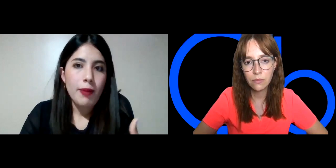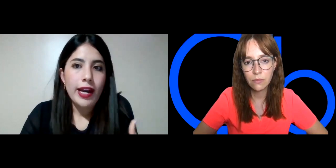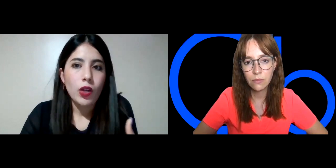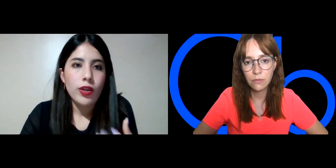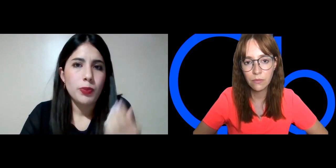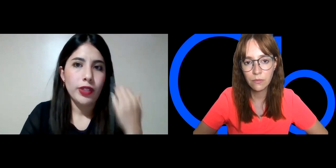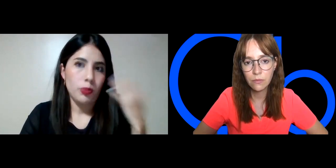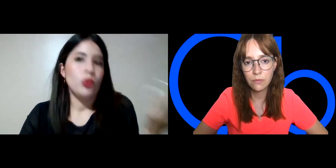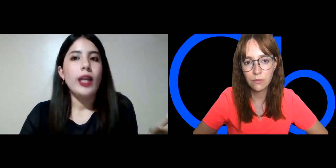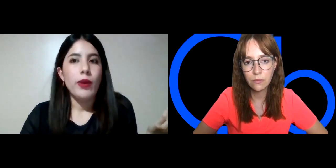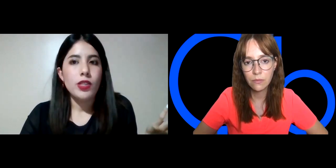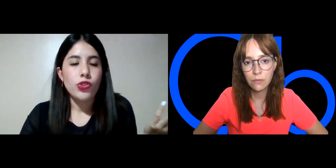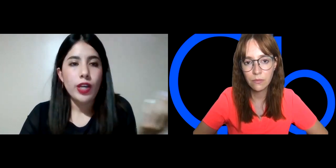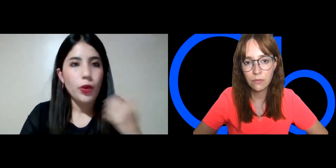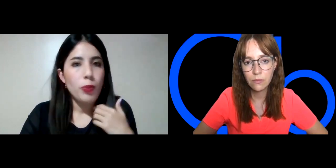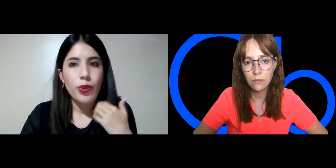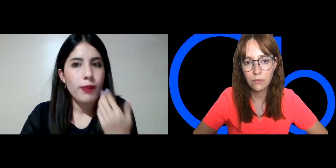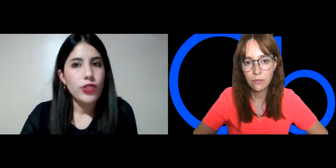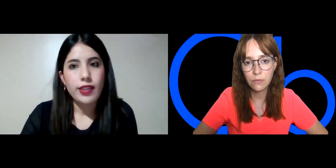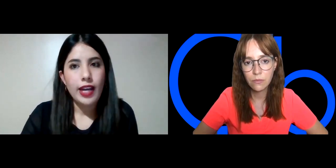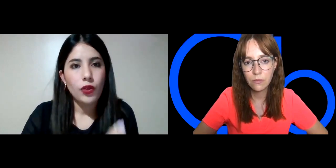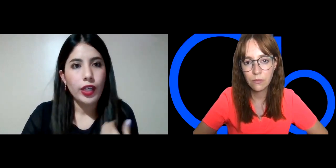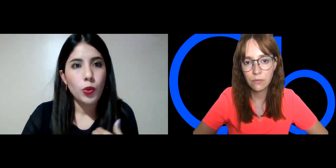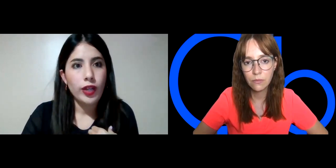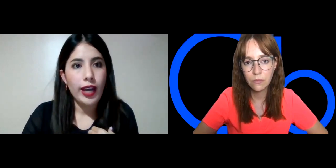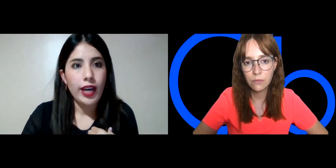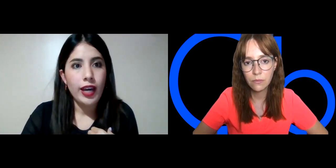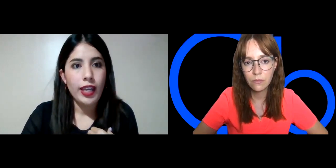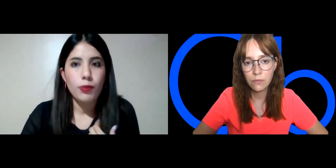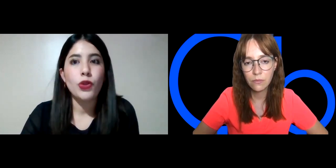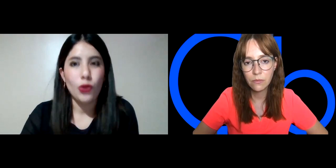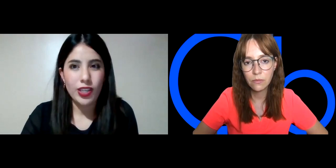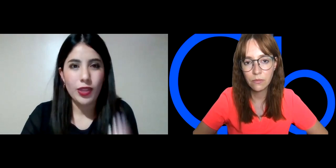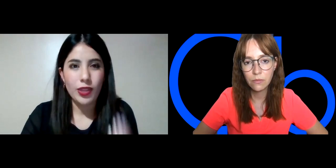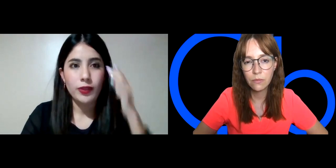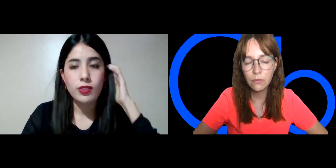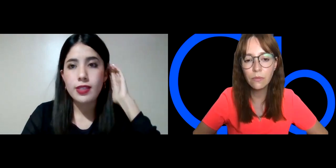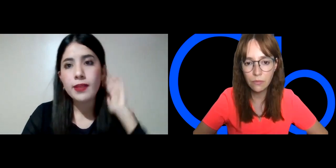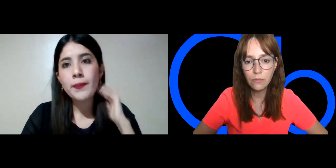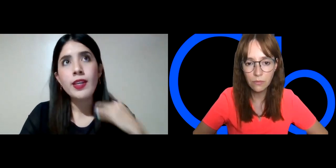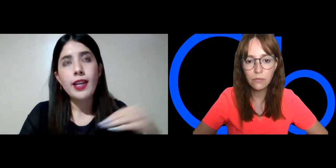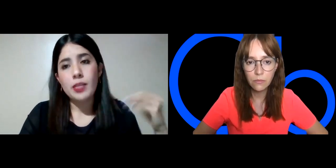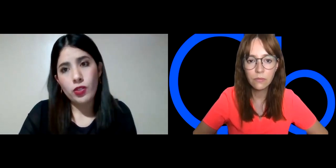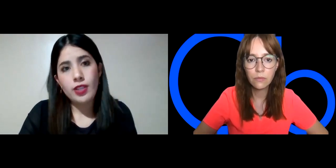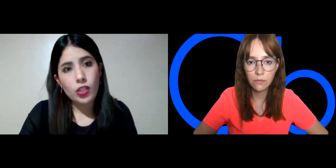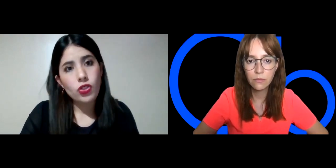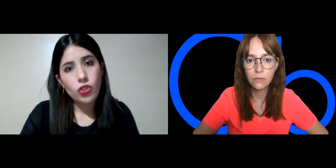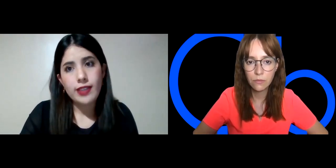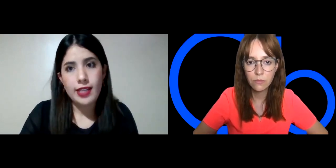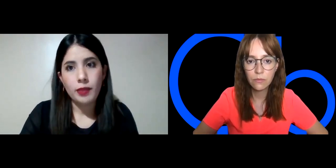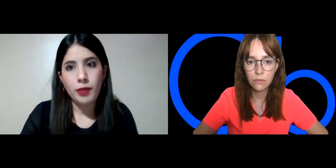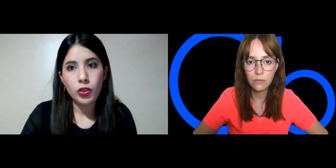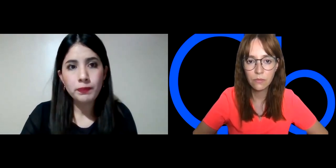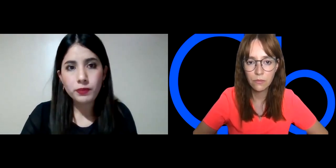pueden hablarlo es porque pues nunca lo han escuchado, no podemos hacer algo que nunca hemos conocido. Entonces, las personas que son sordas